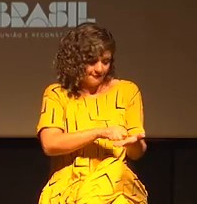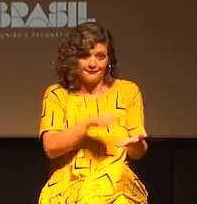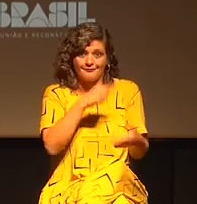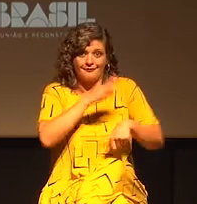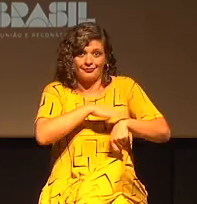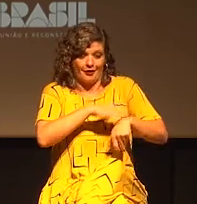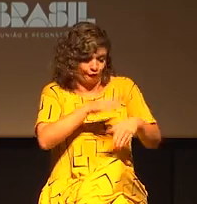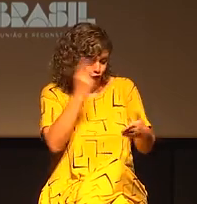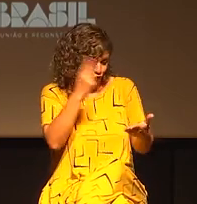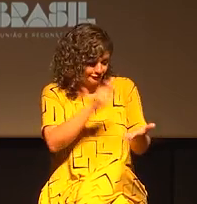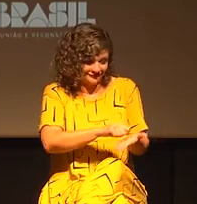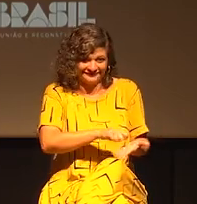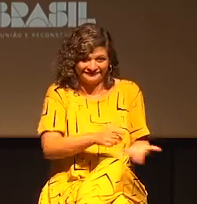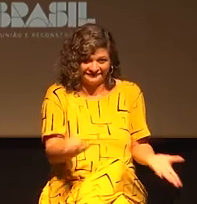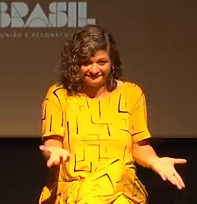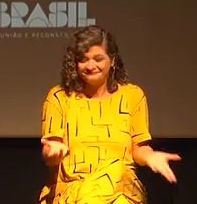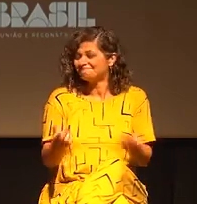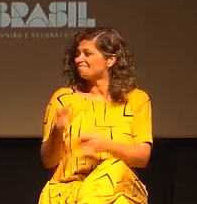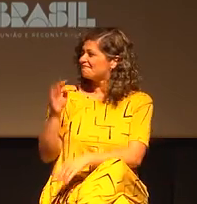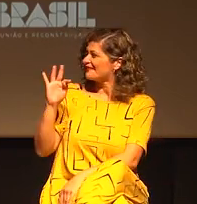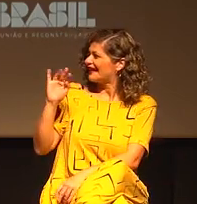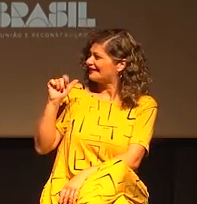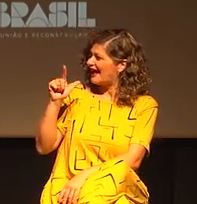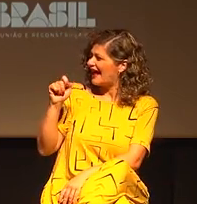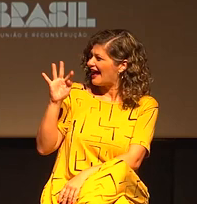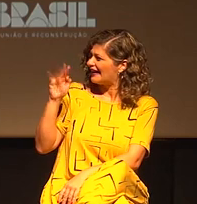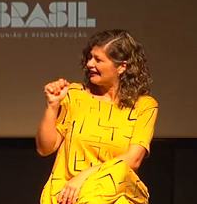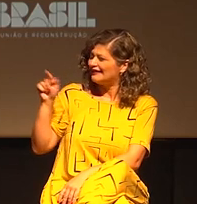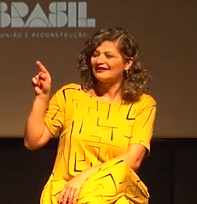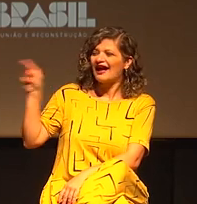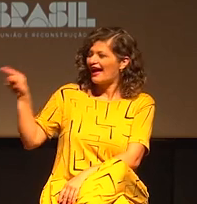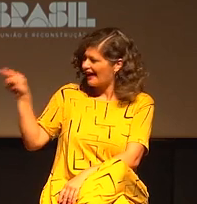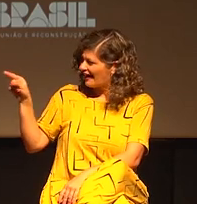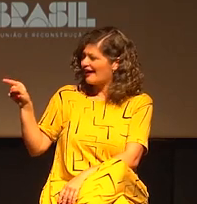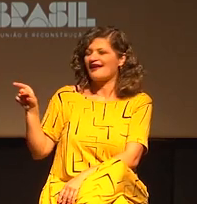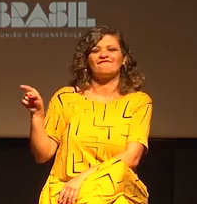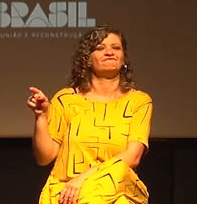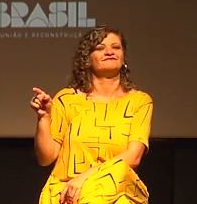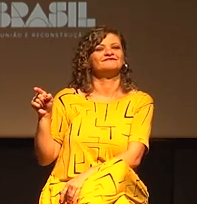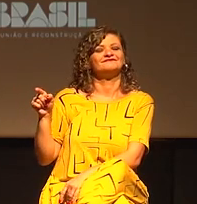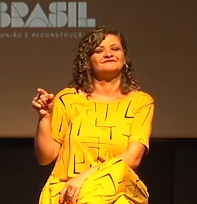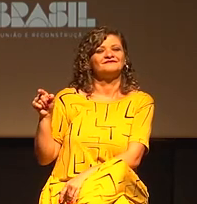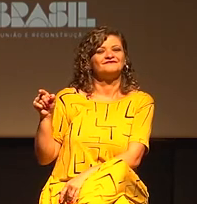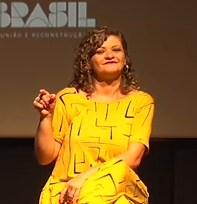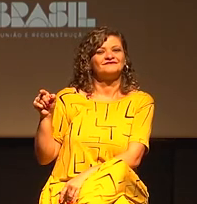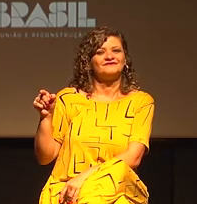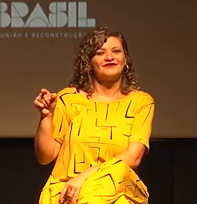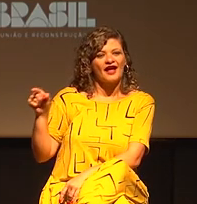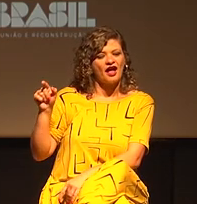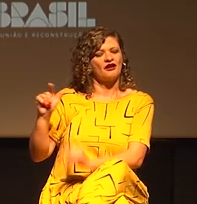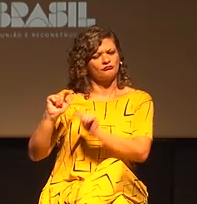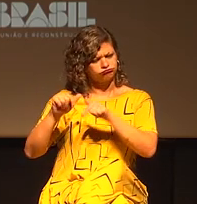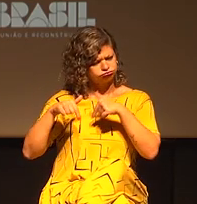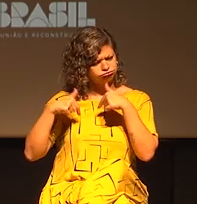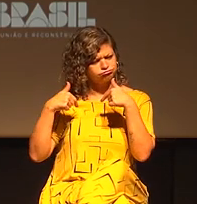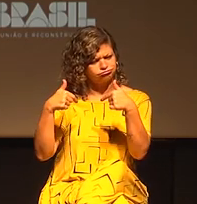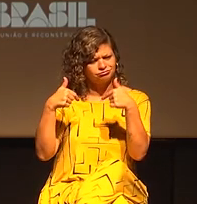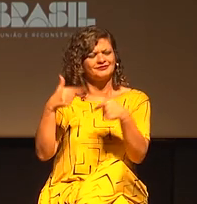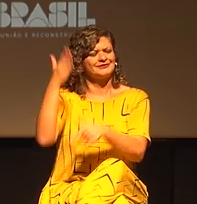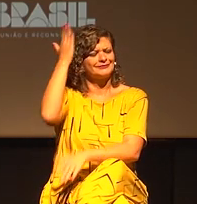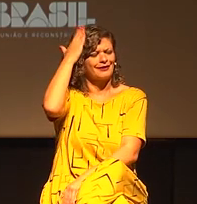Talita Talita você né a Talita é da gastromotiva ela tá bem embrenhada né no